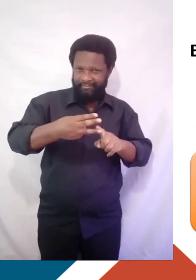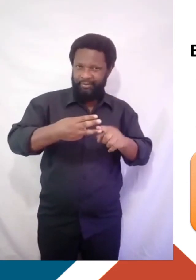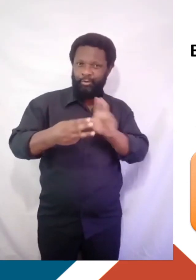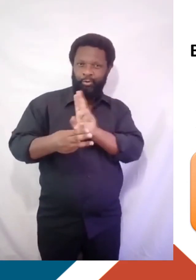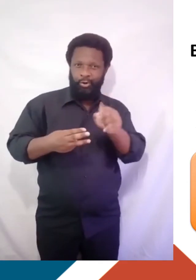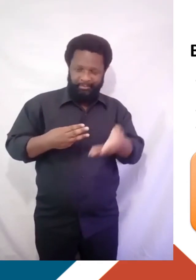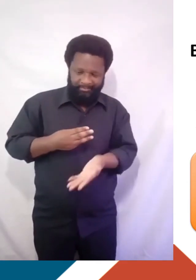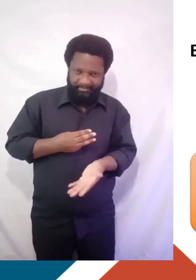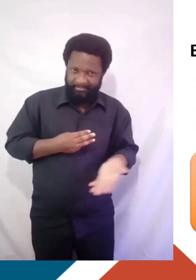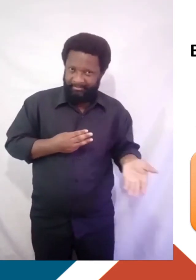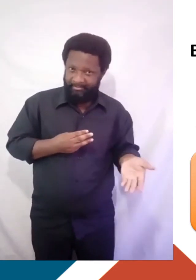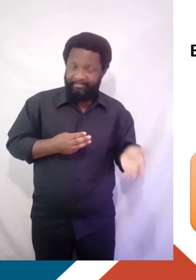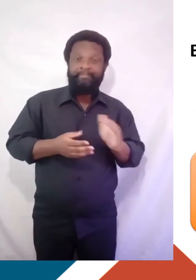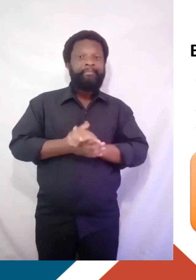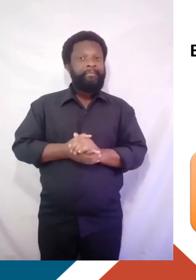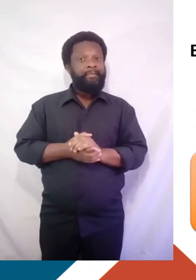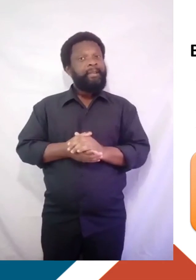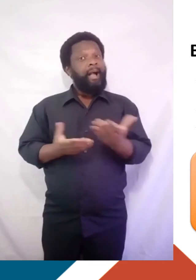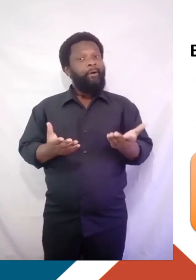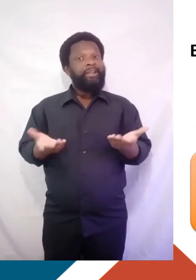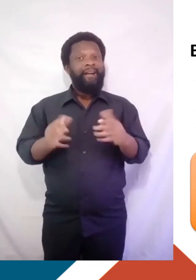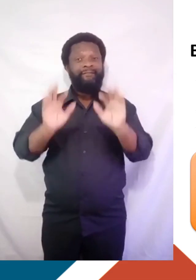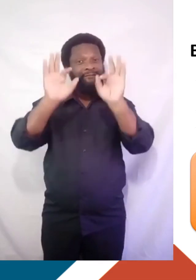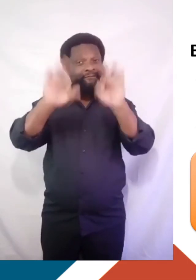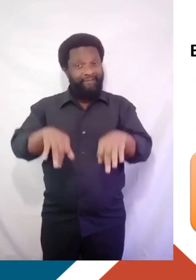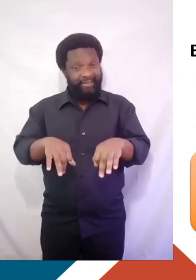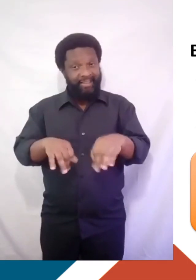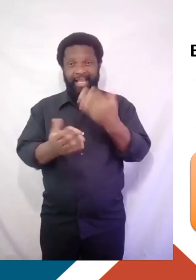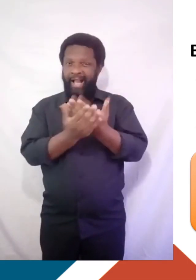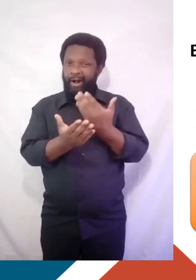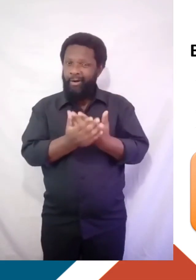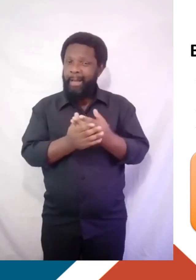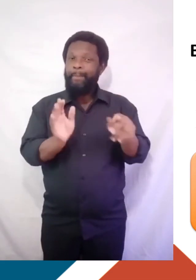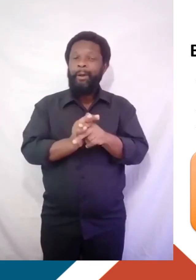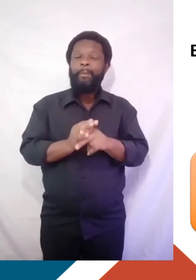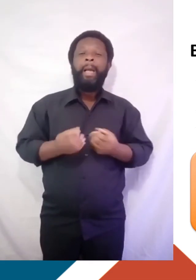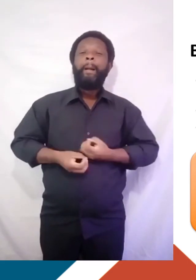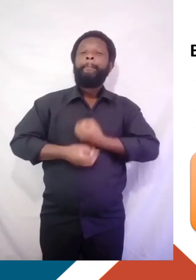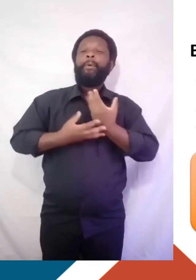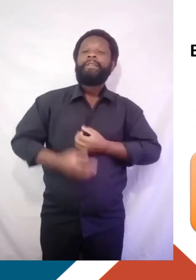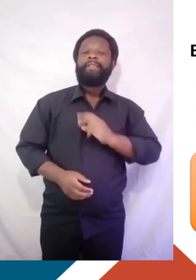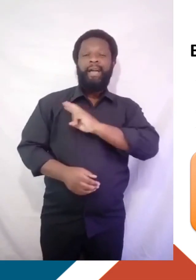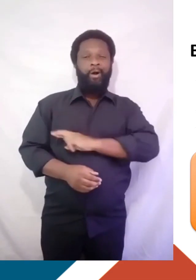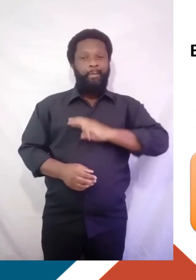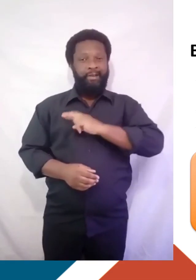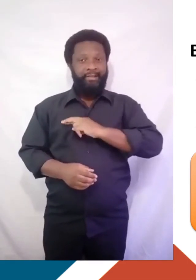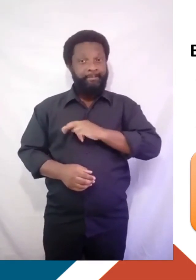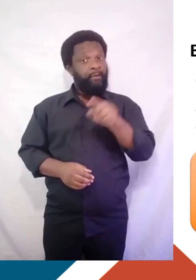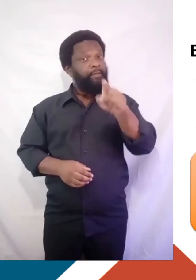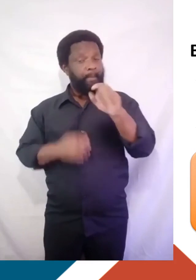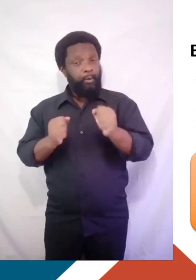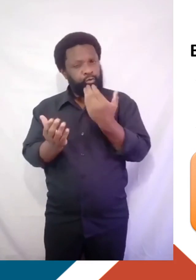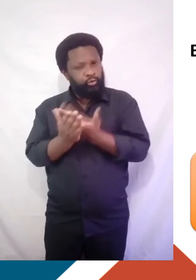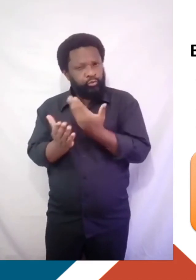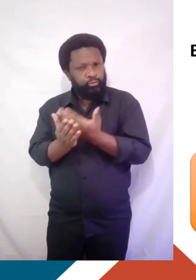Cristina, Paola Vitória e Paula Sperno. Chegamos ao final de nossa aula sobre poesia romântica. Você